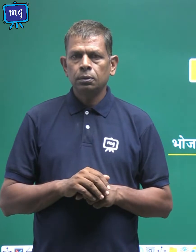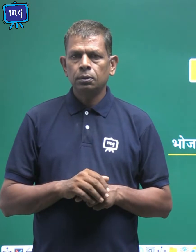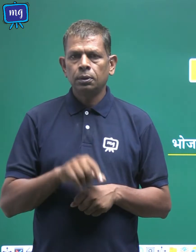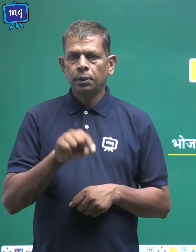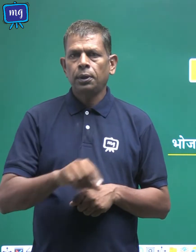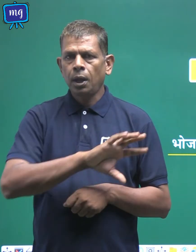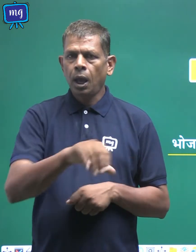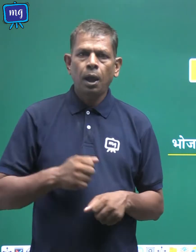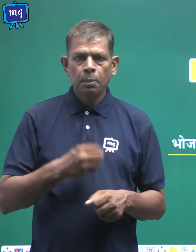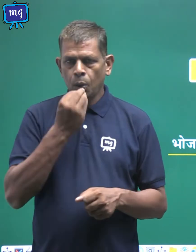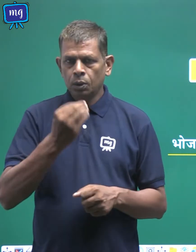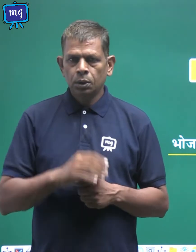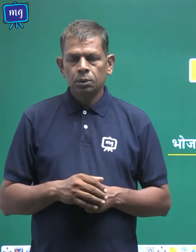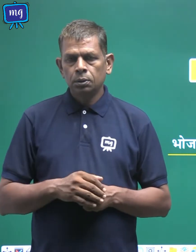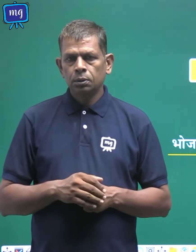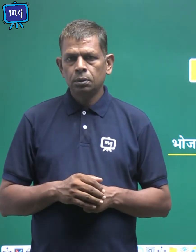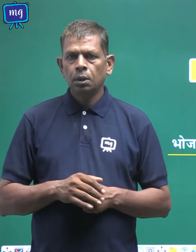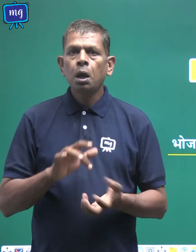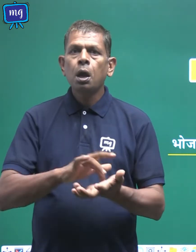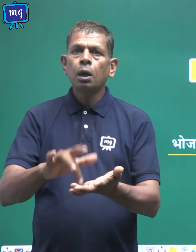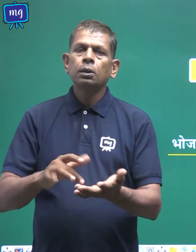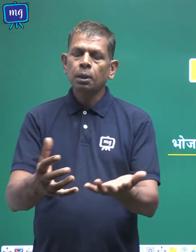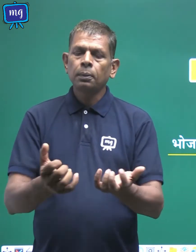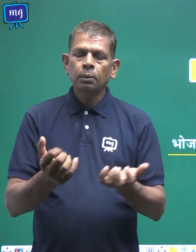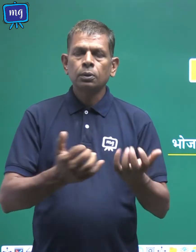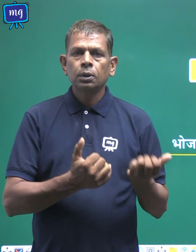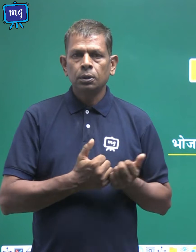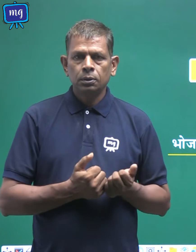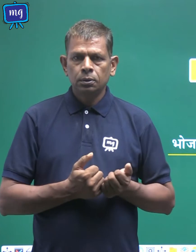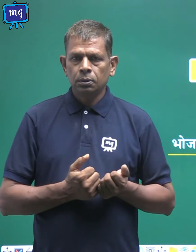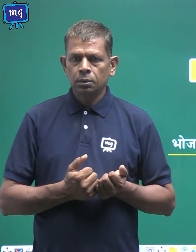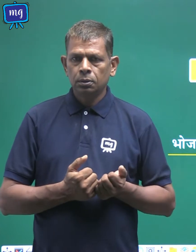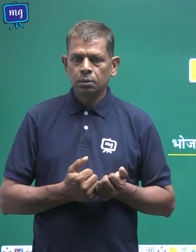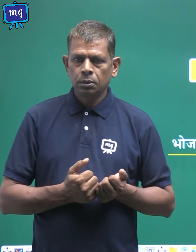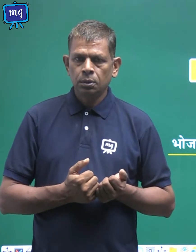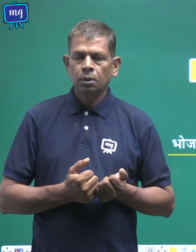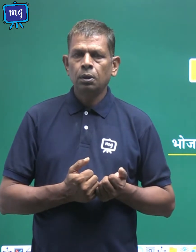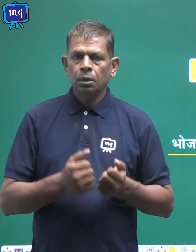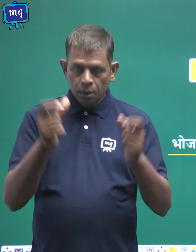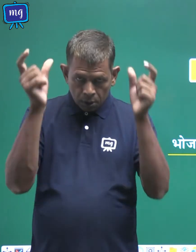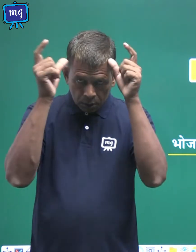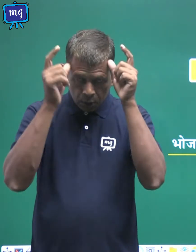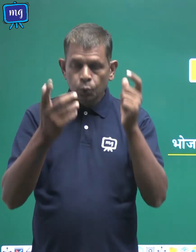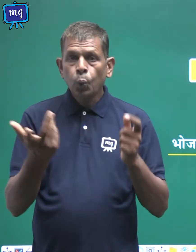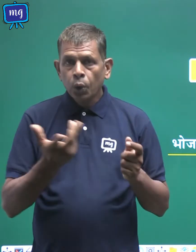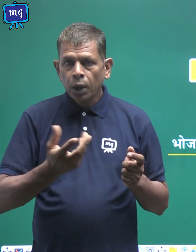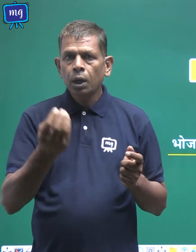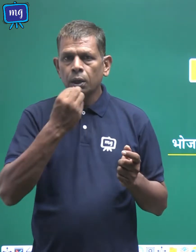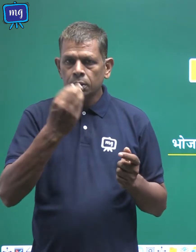कि हमें भोजन कहाँ से प्राप्त होता है, जंतु क्या क्या खाते हैं।